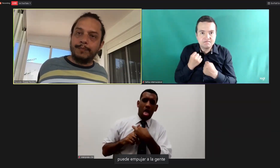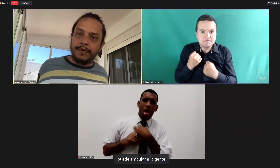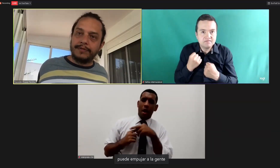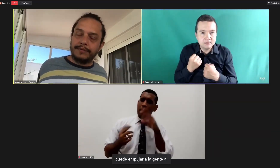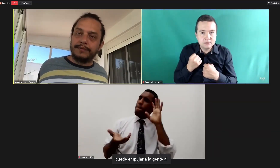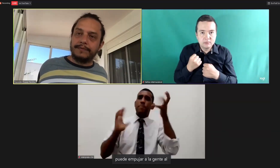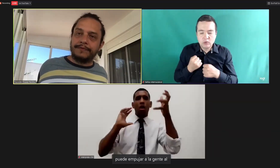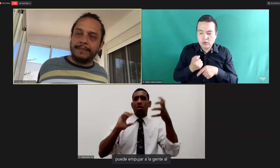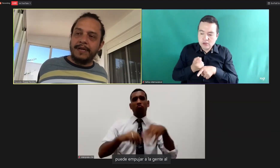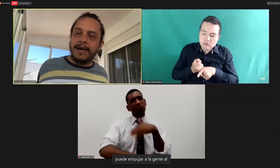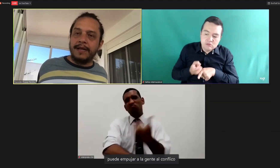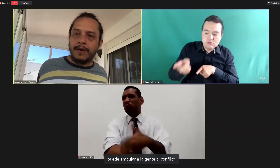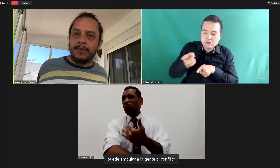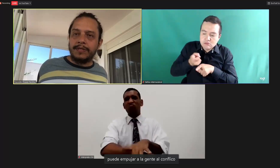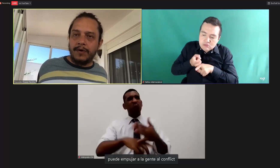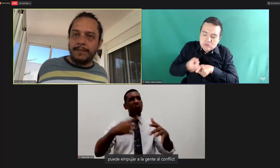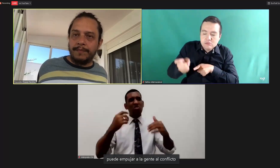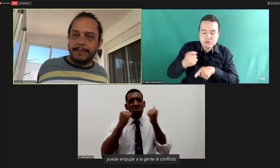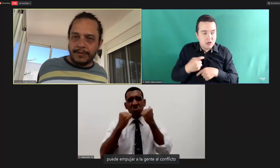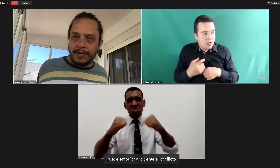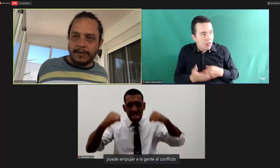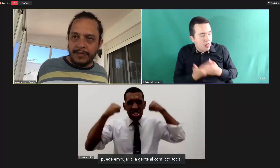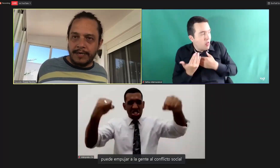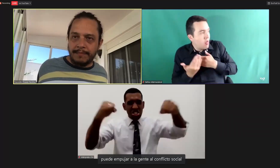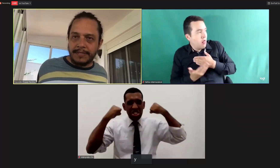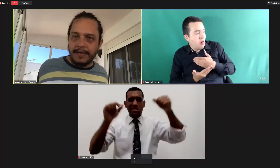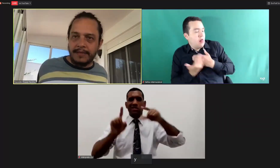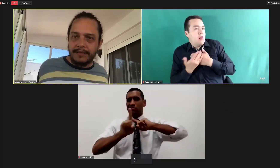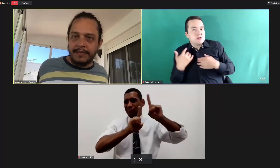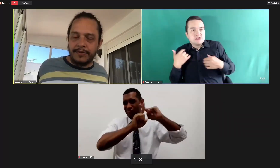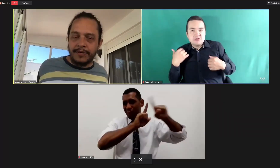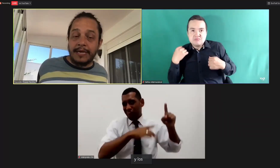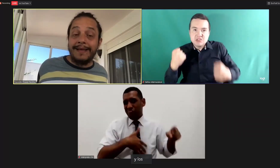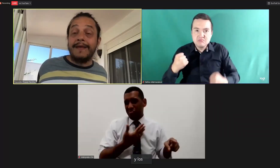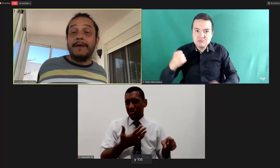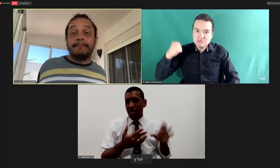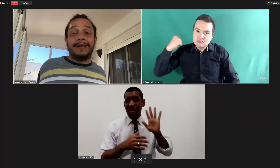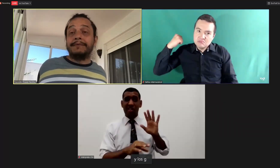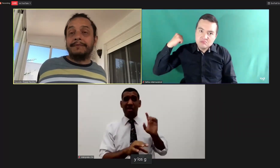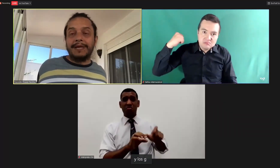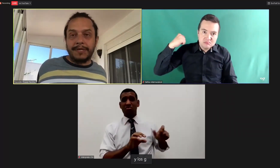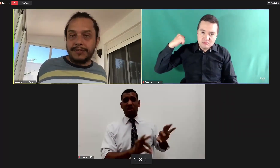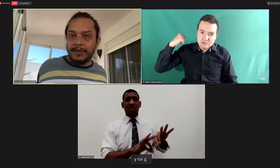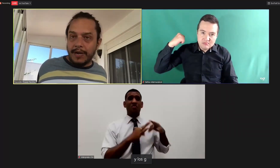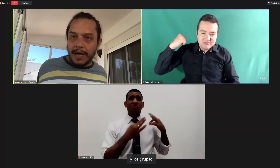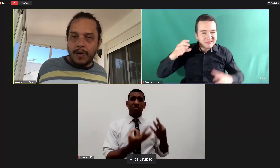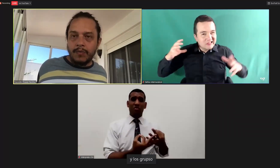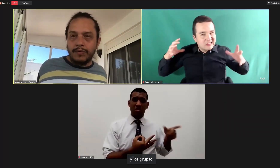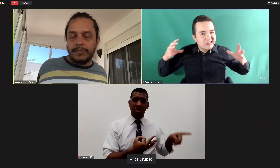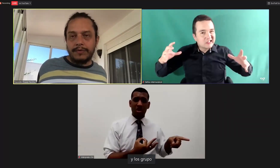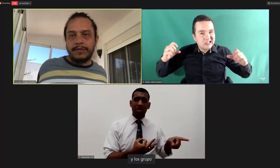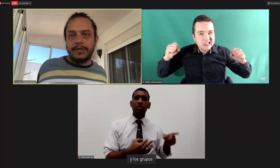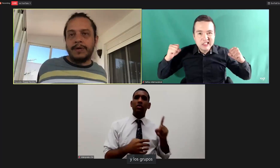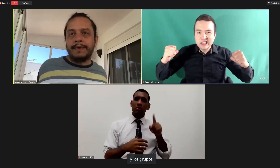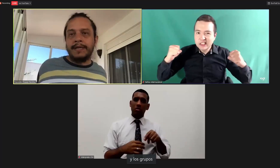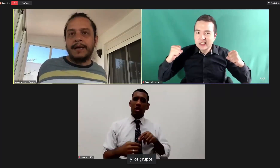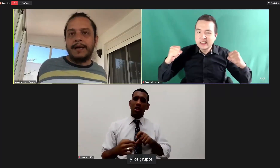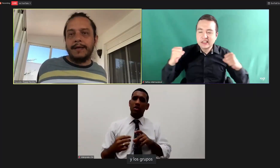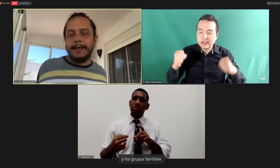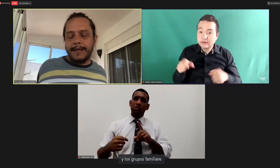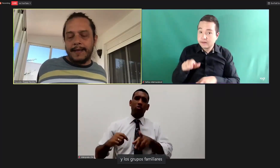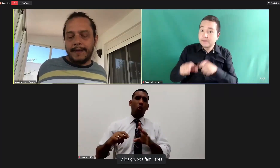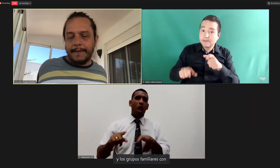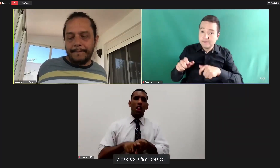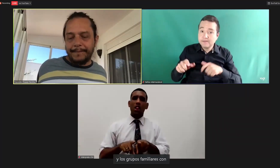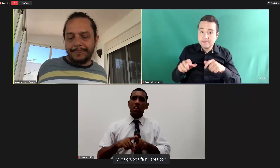aquellos grupos familiares que cuentan con personas con discapacidad dentro de ellas van a vivir la presión aún de una